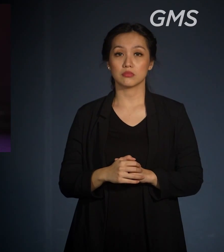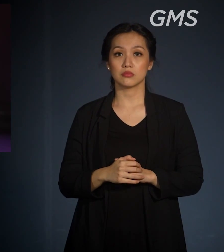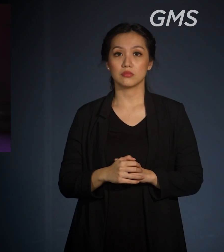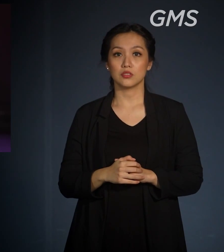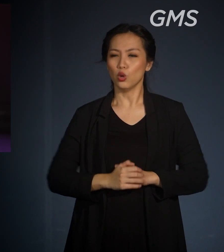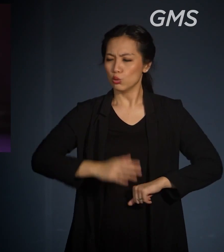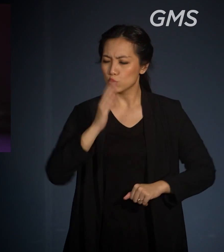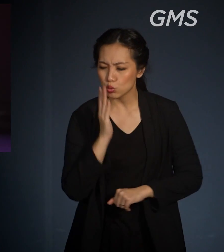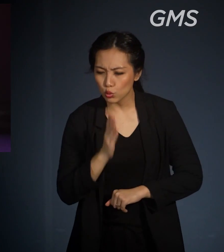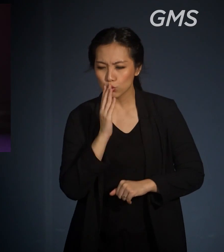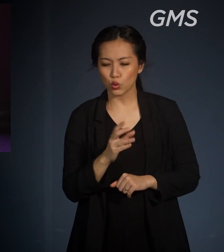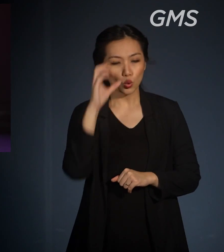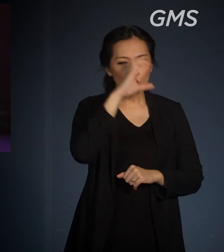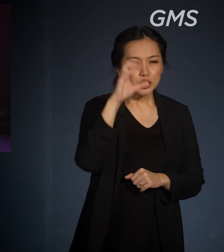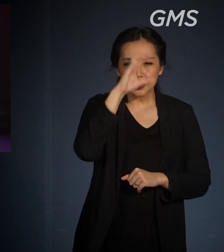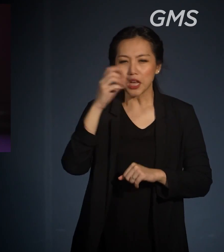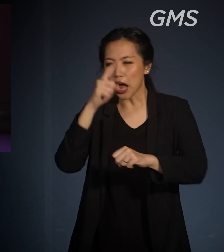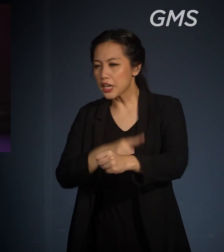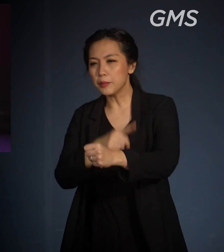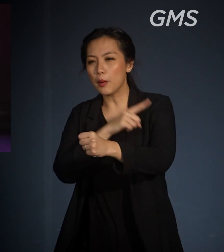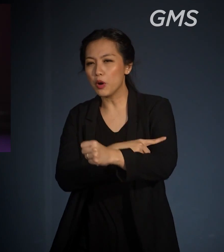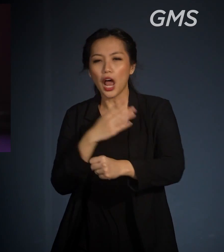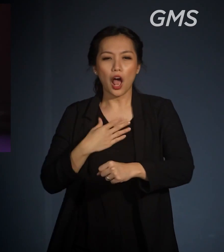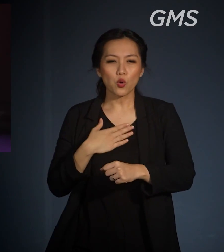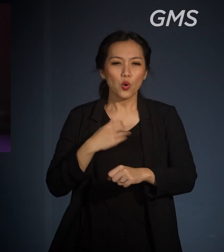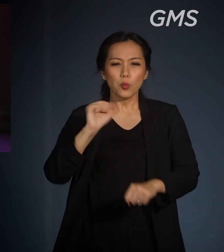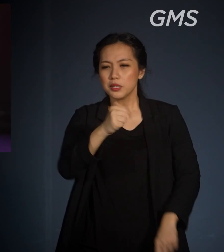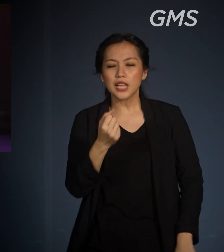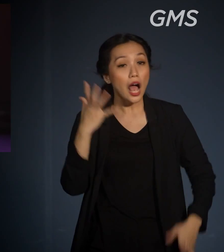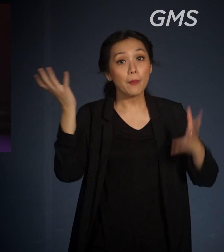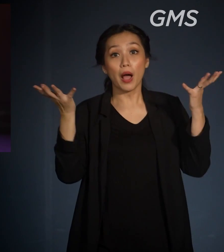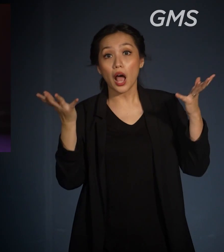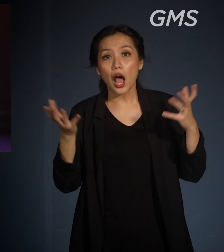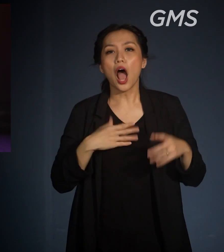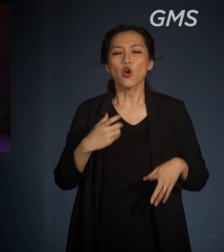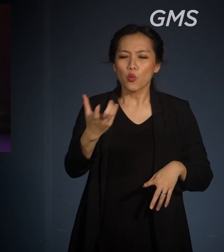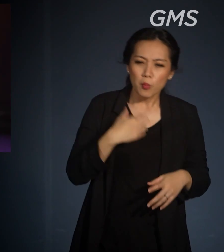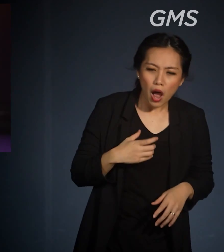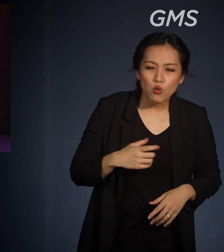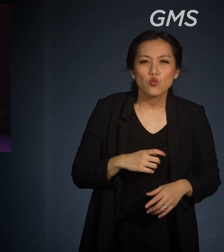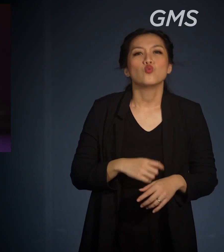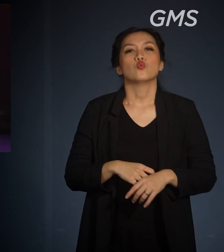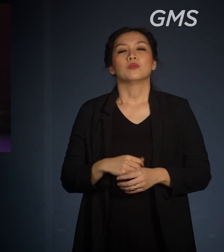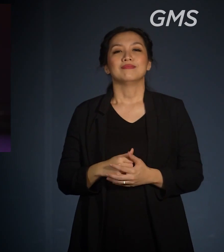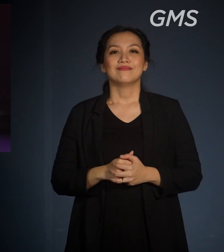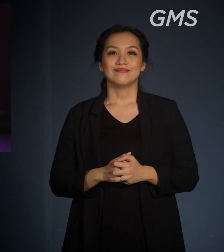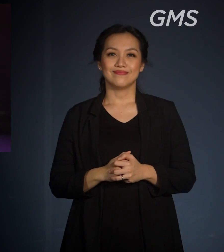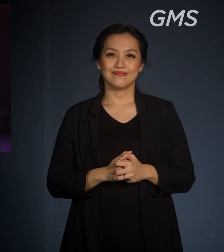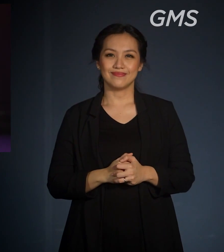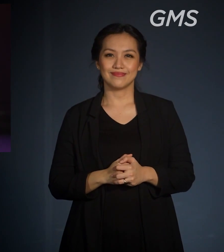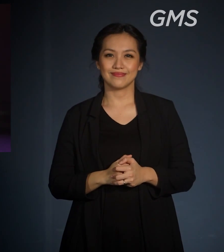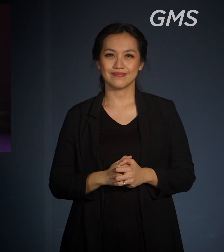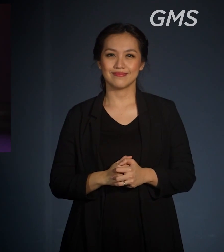memaksimalkan potensinya. Paulus mengerjakan potensinya. Dan itulah sebabnya dia berkata,